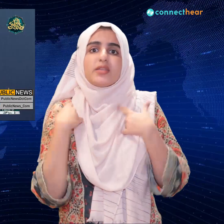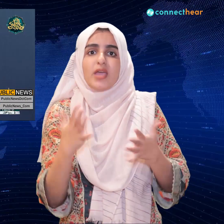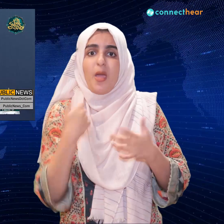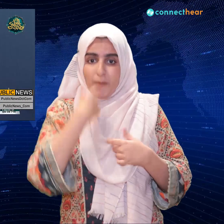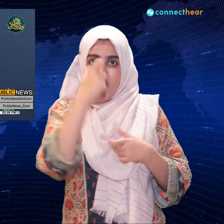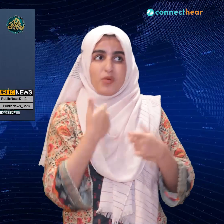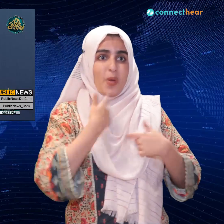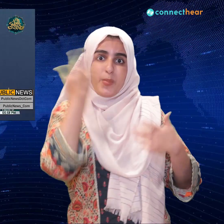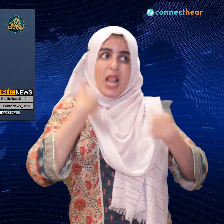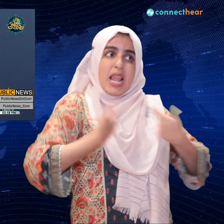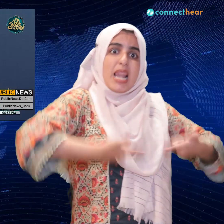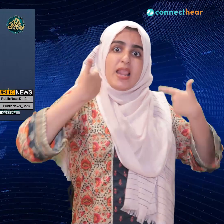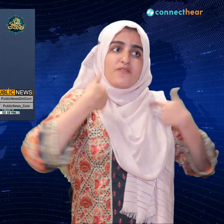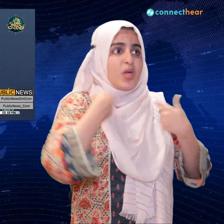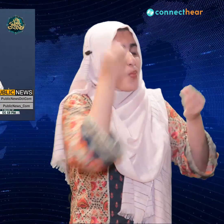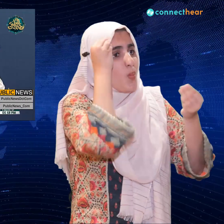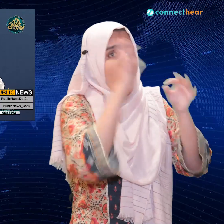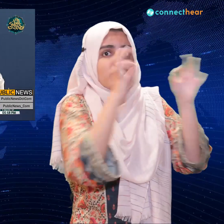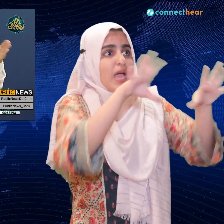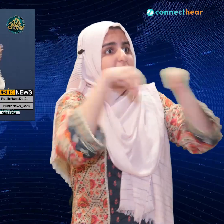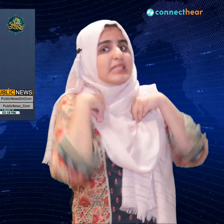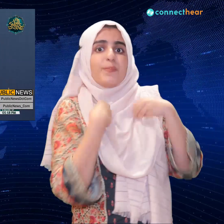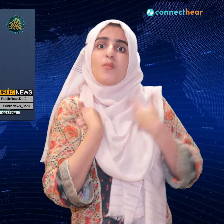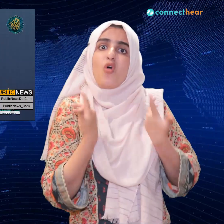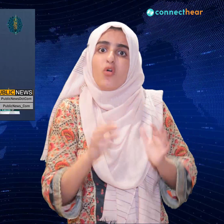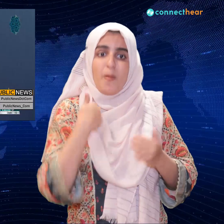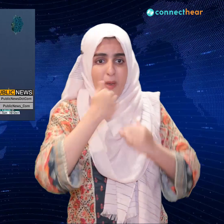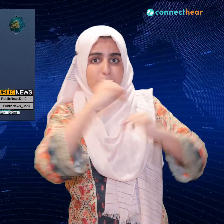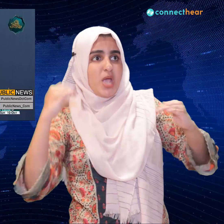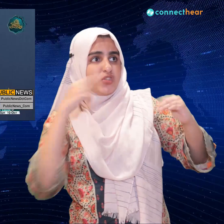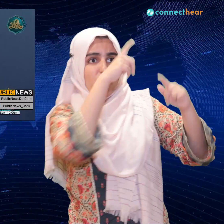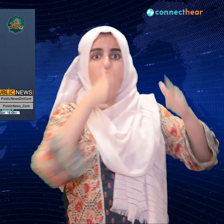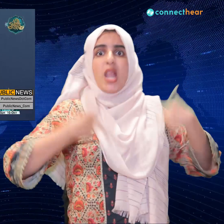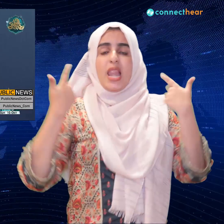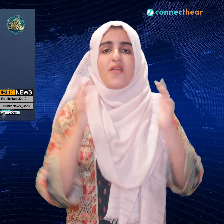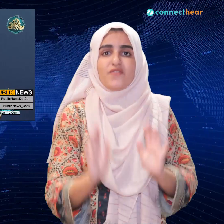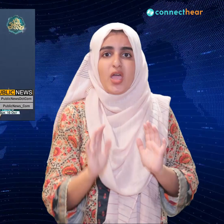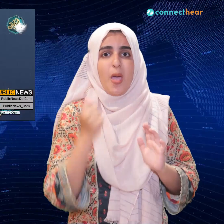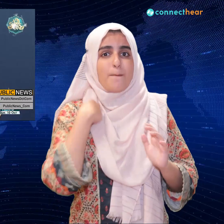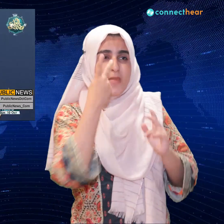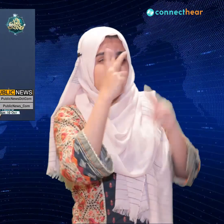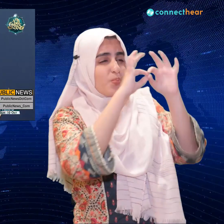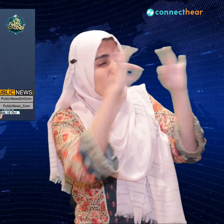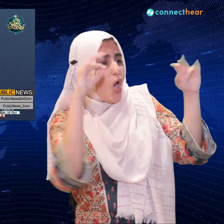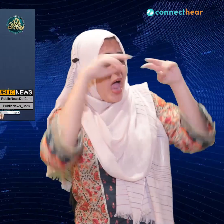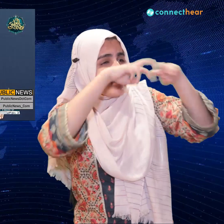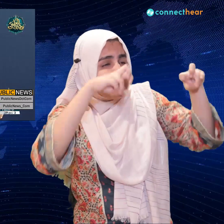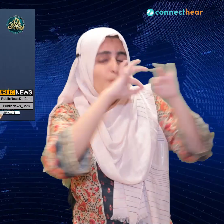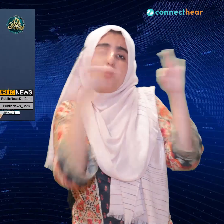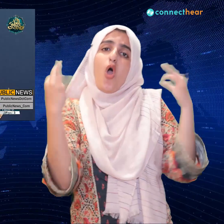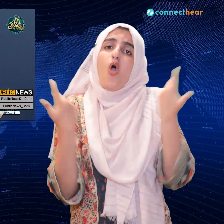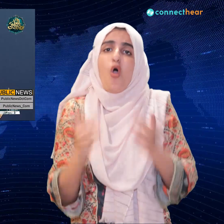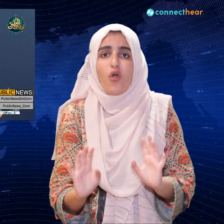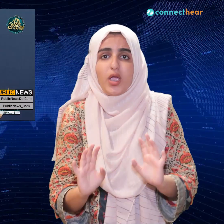اندر رہ چکا ہوں، جس کو اپنایا، جس کی بچے بھی وہاں ہیں، میں اس کو اندر باہر سے جانتا ہوں، اور میں